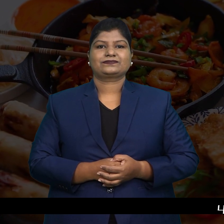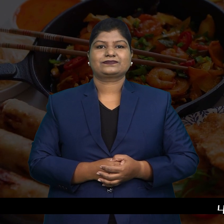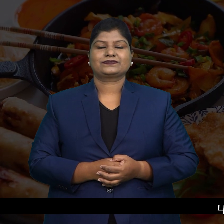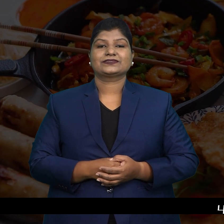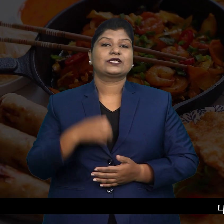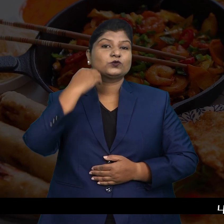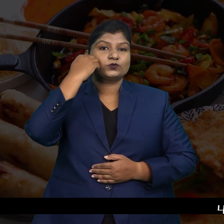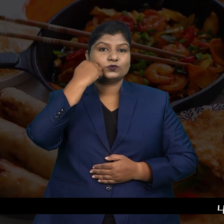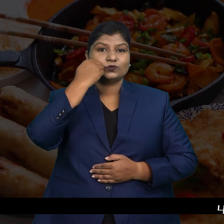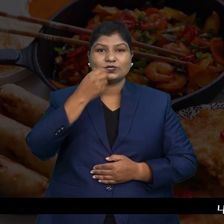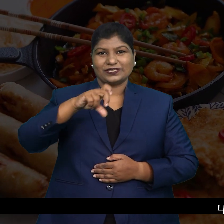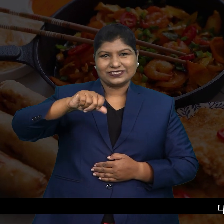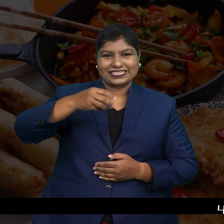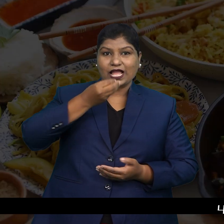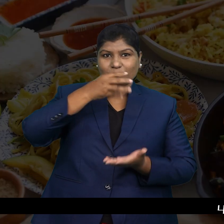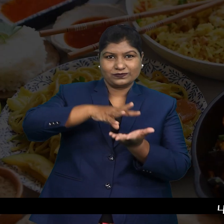புளியோதரை,